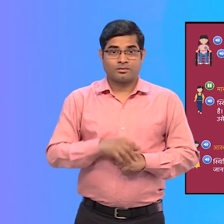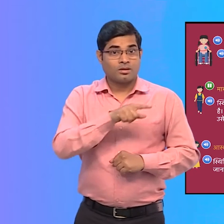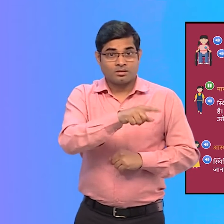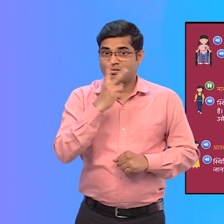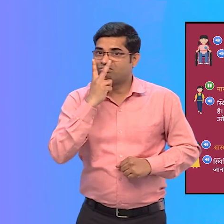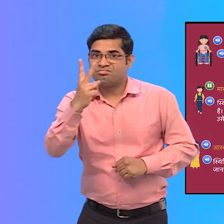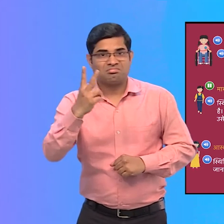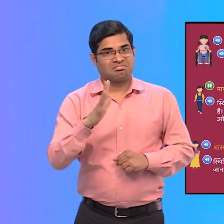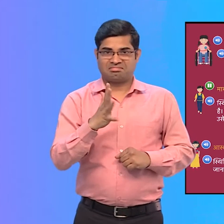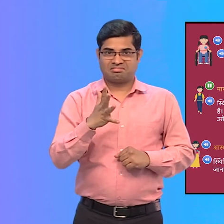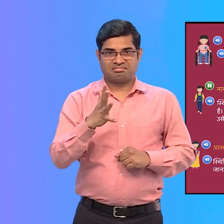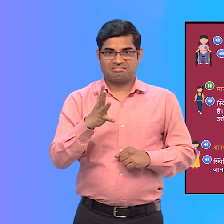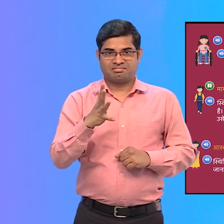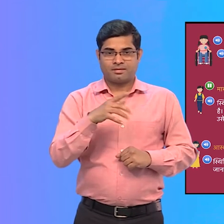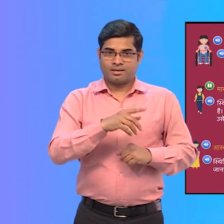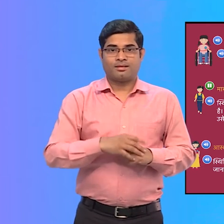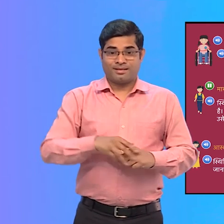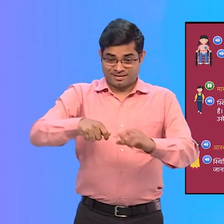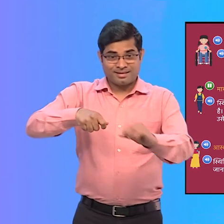कि चढ़ी के साथ एक नेत्रहीन लड़की